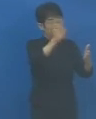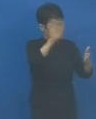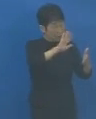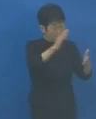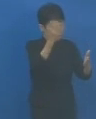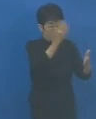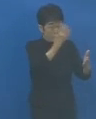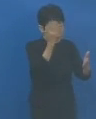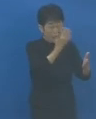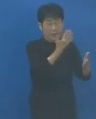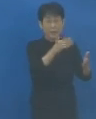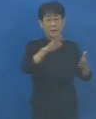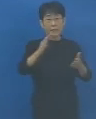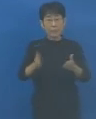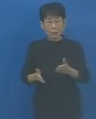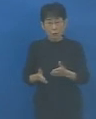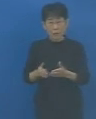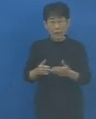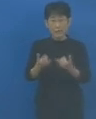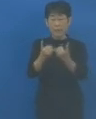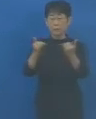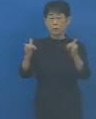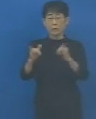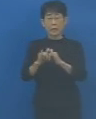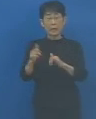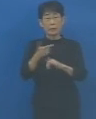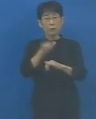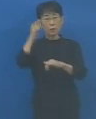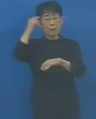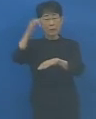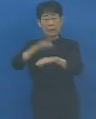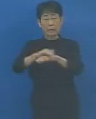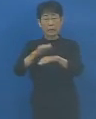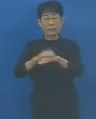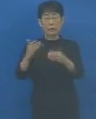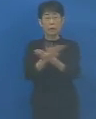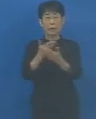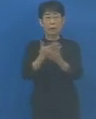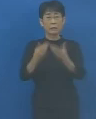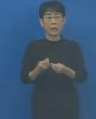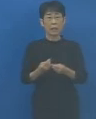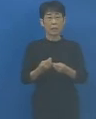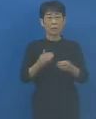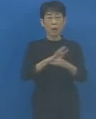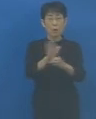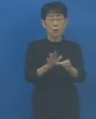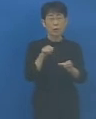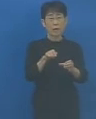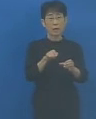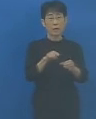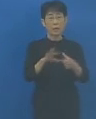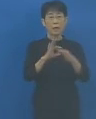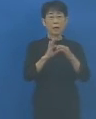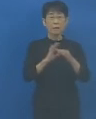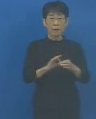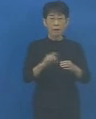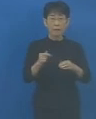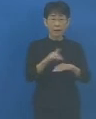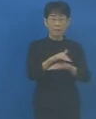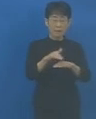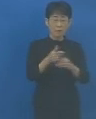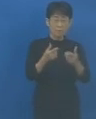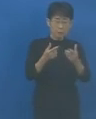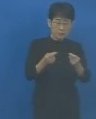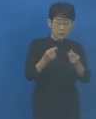経済の考え方を変えたと思いますし、それは啓蒙をもたらす部分も必ずあるというふうに思います